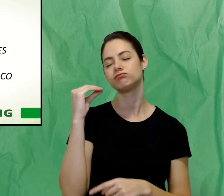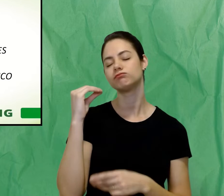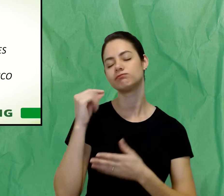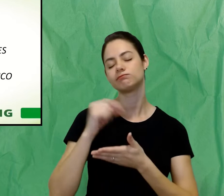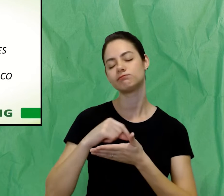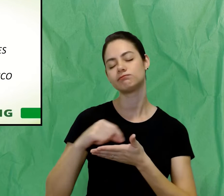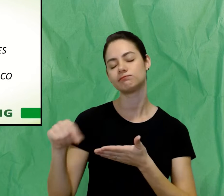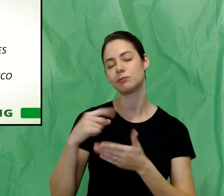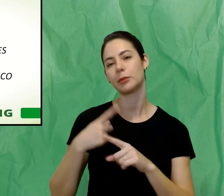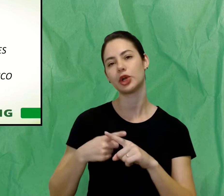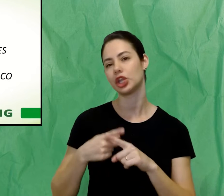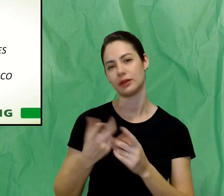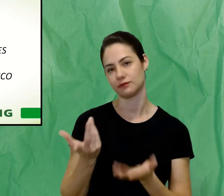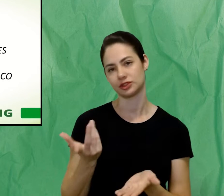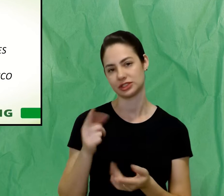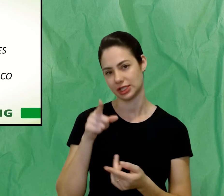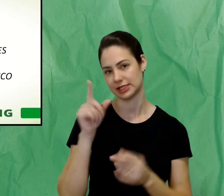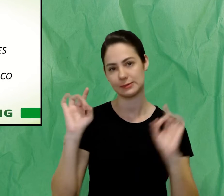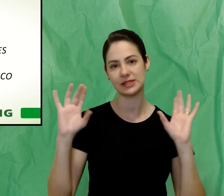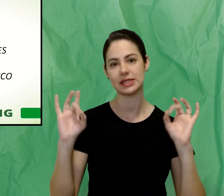os olhos e faz aí